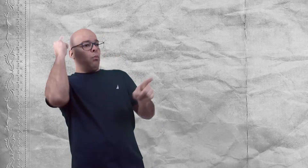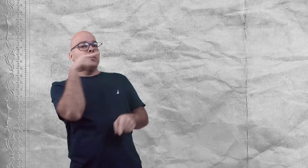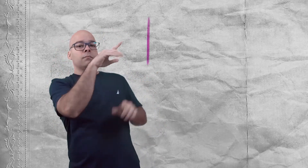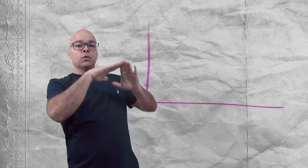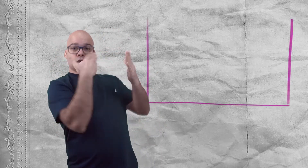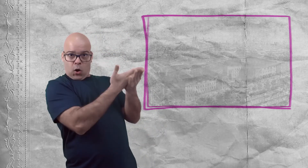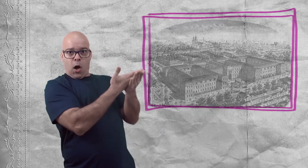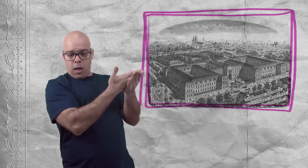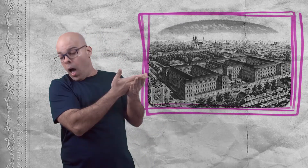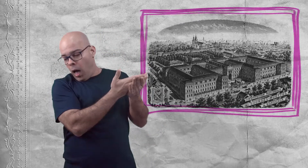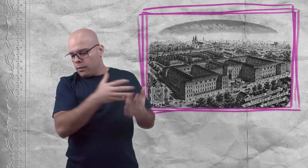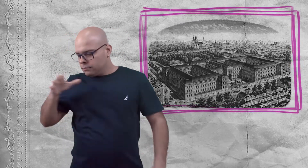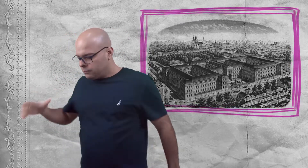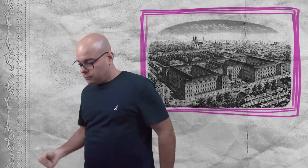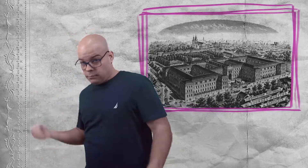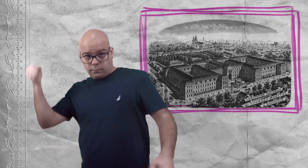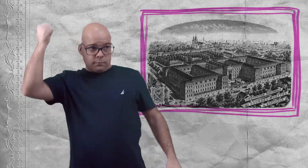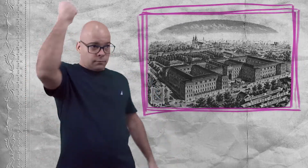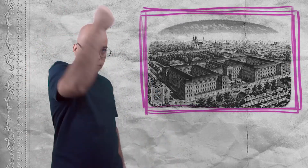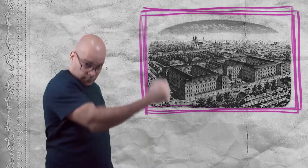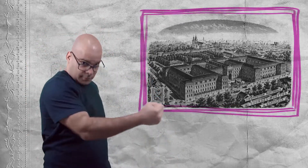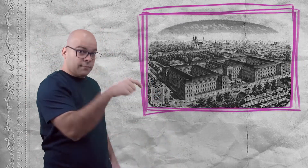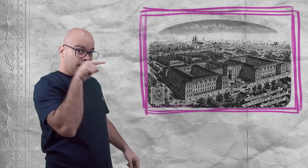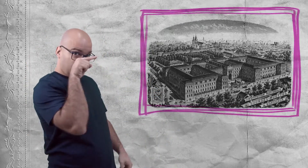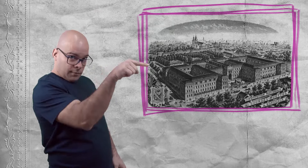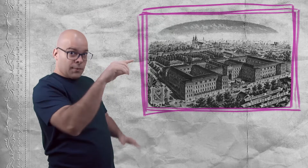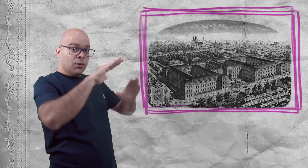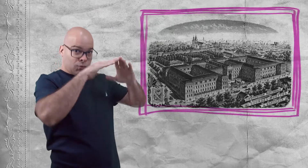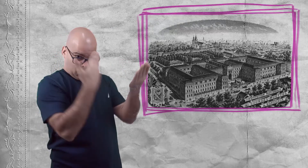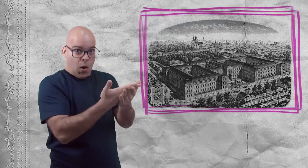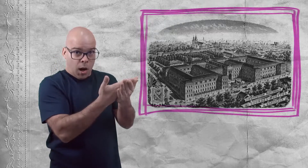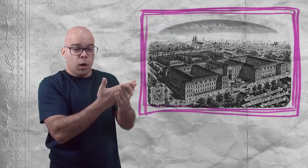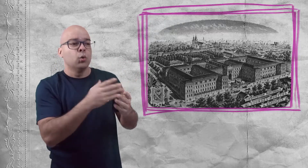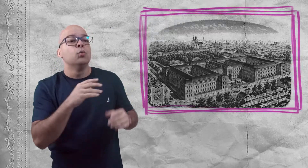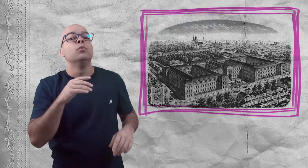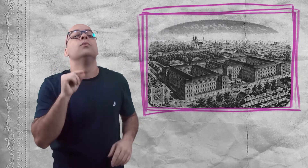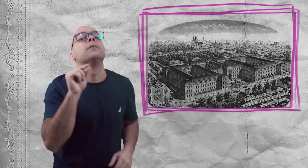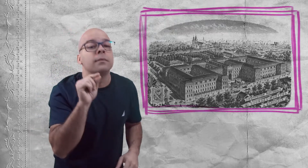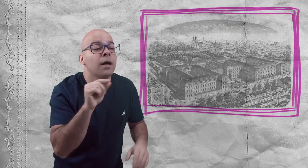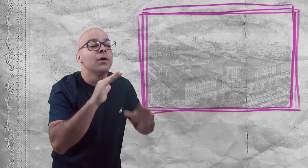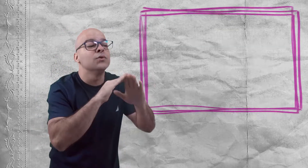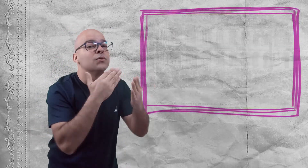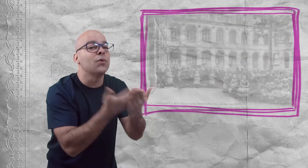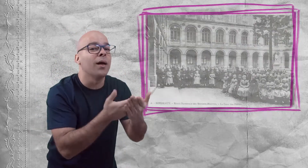escola e resolveu enviar Louise para lá. Nessa escola havia somente